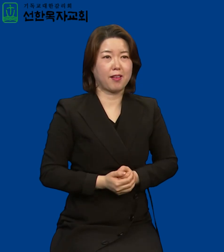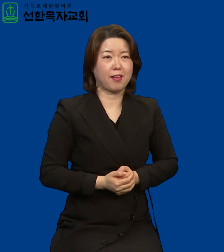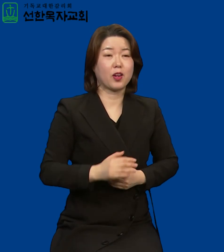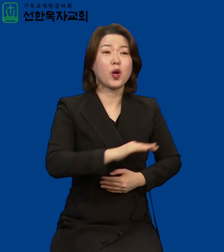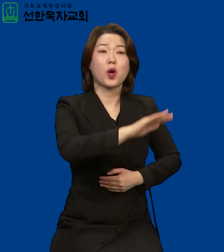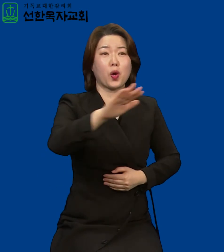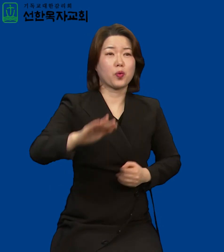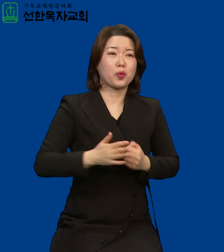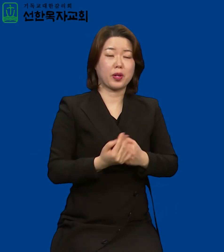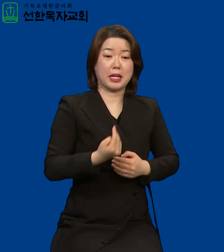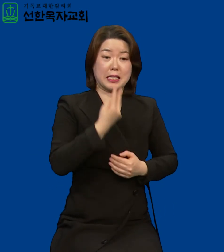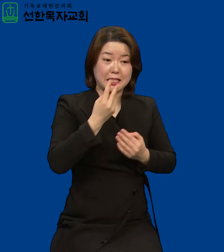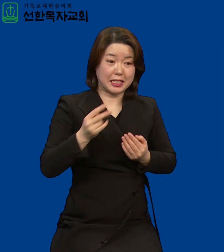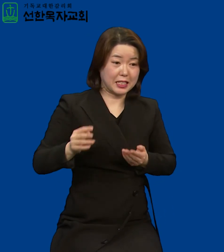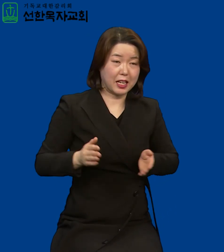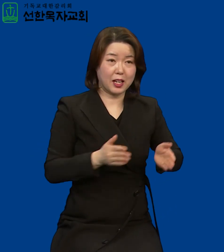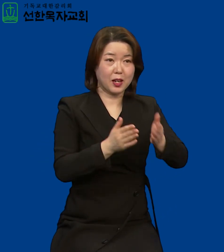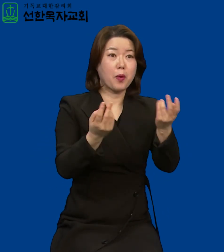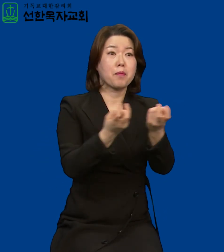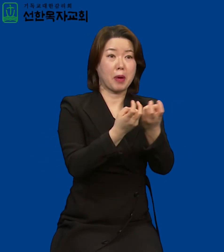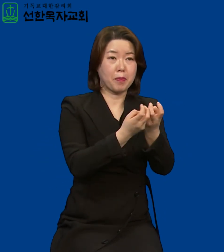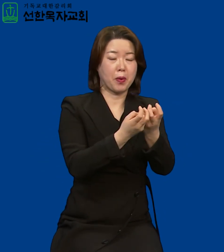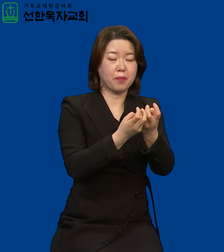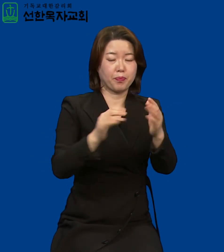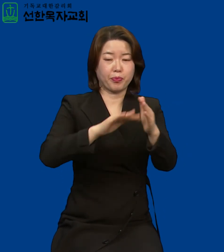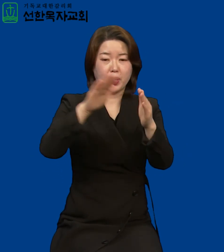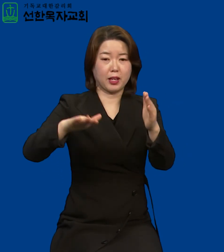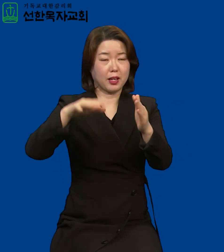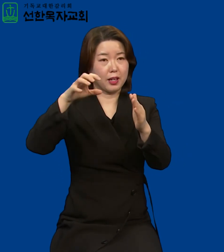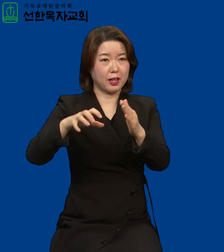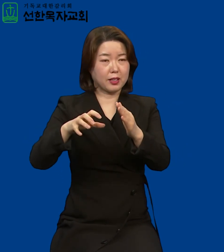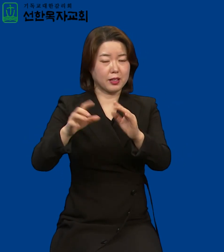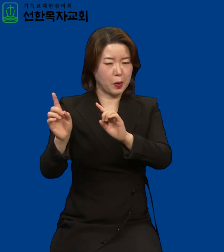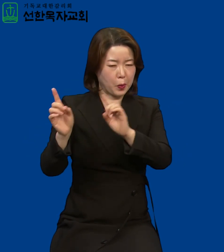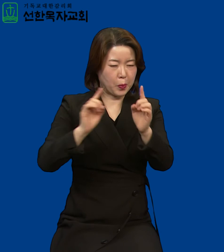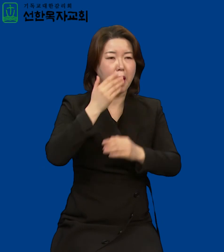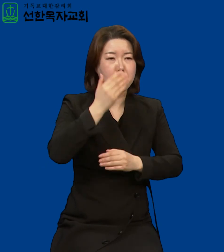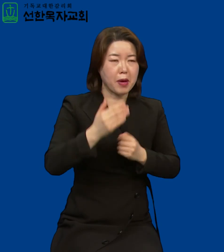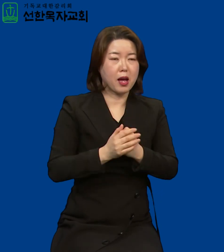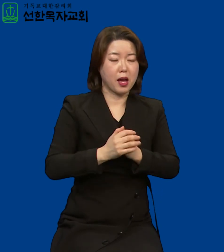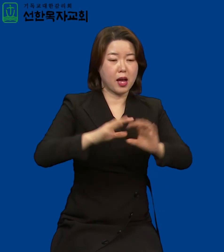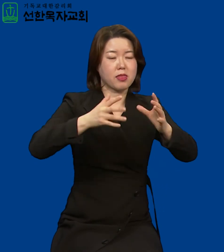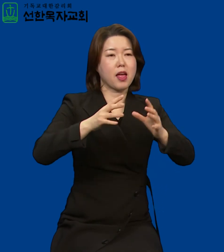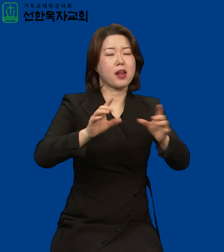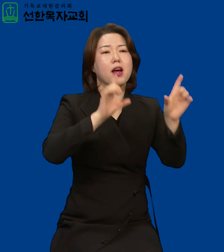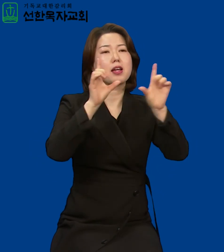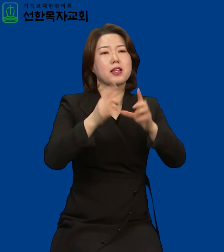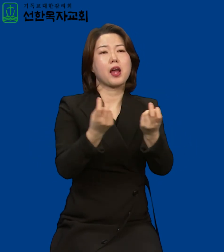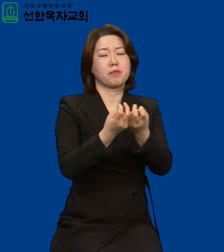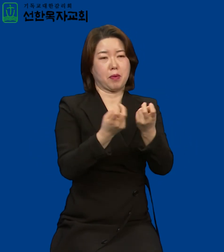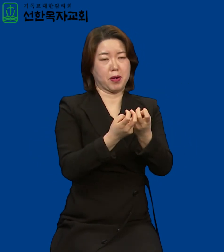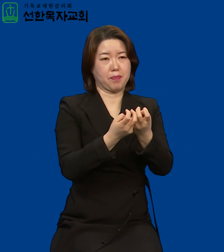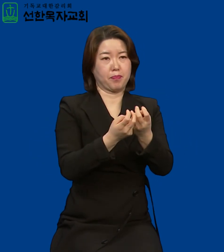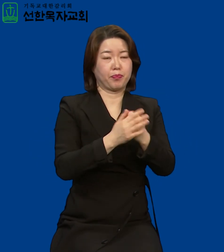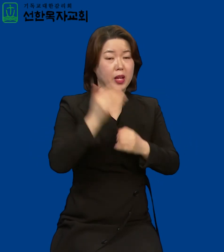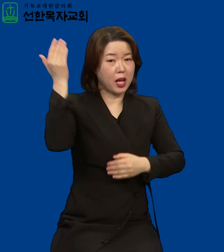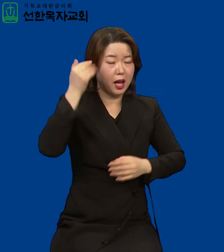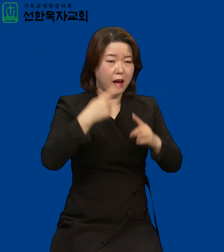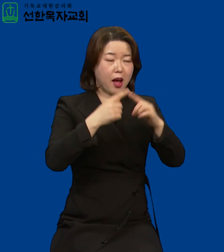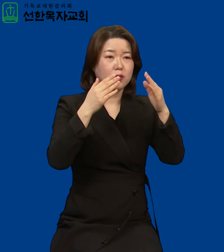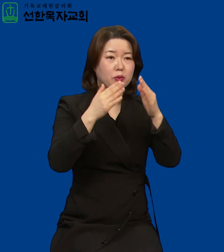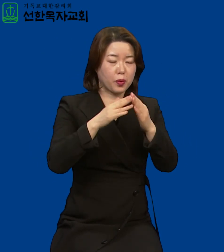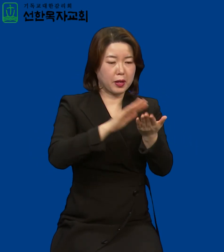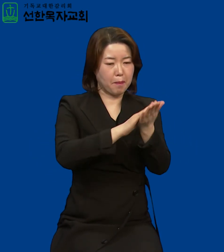우리가 살 길이고, 가정이 사는 길이고, 나라가 사는 길이에요. 한국 교회가 변화되는